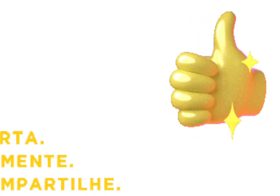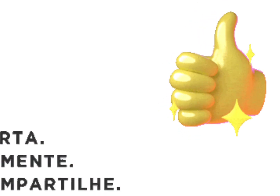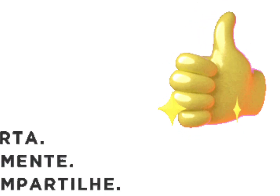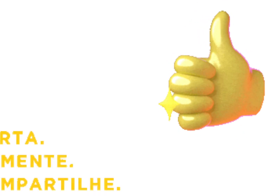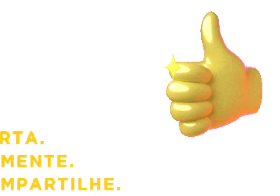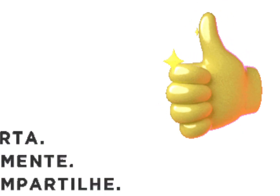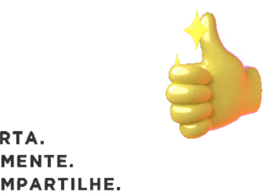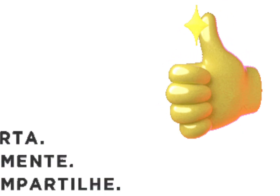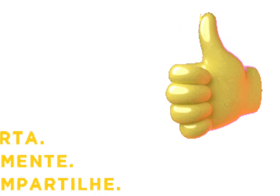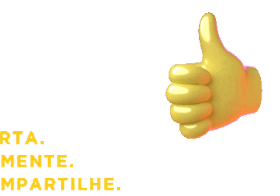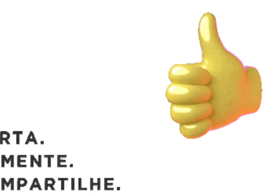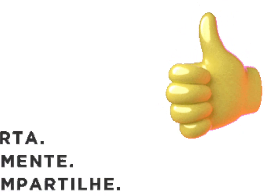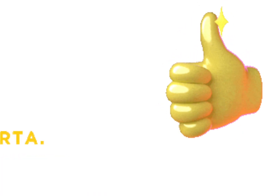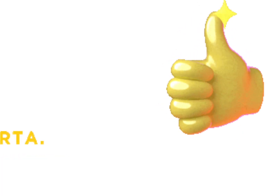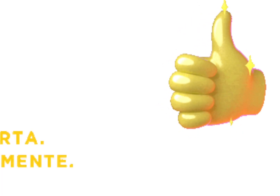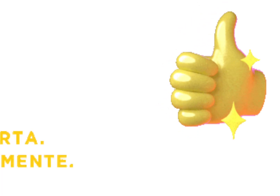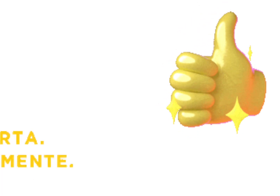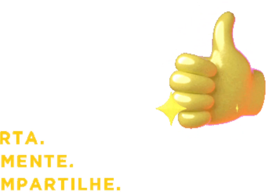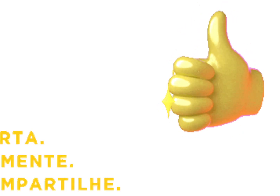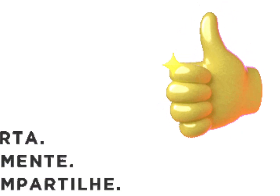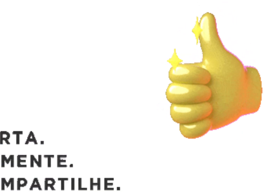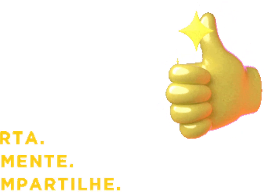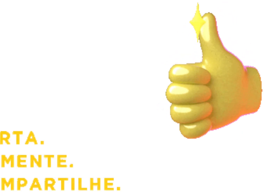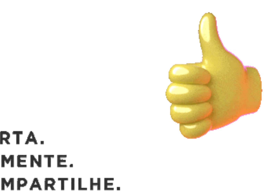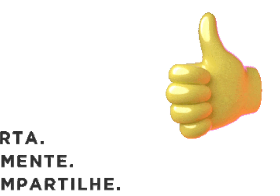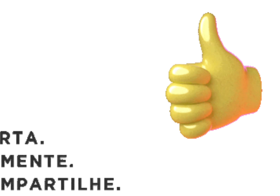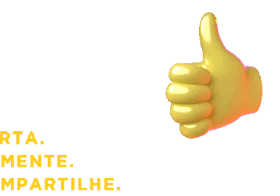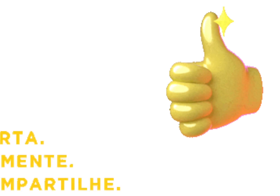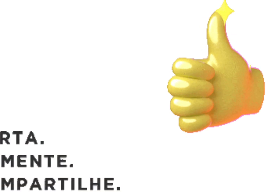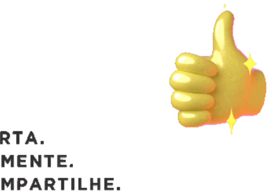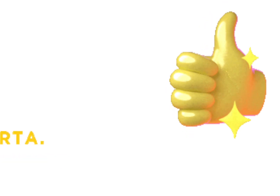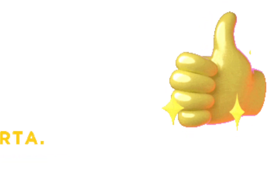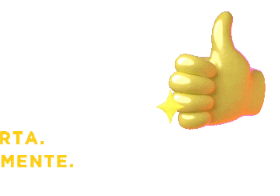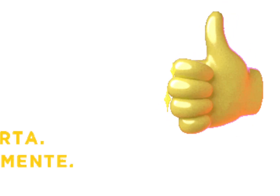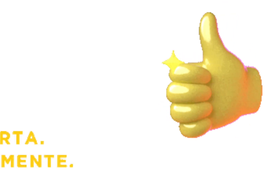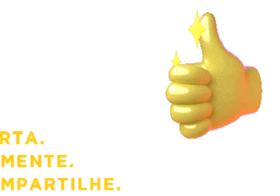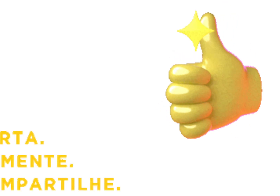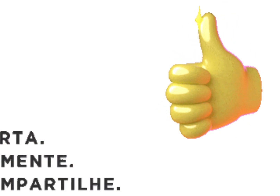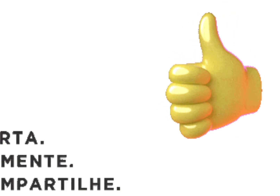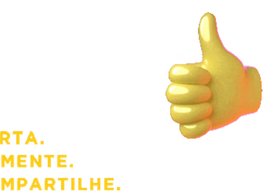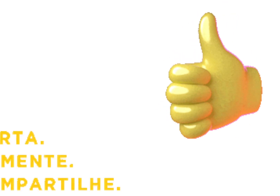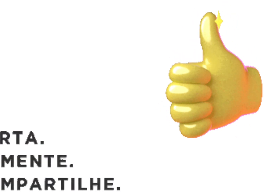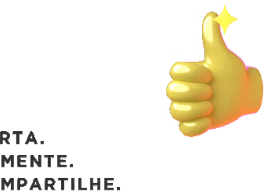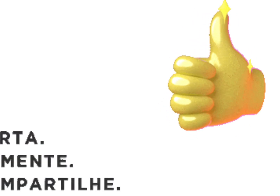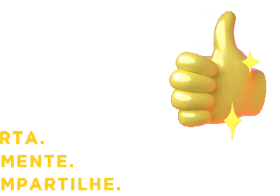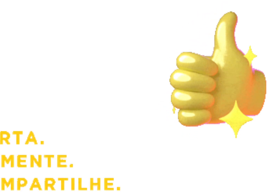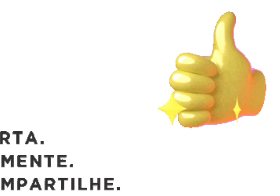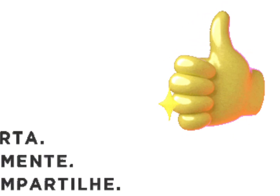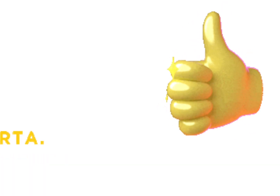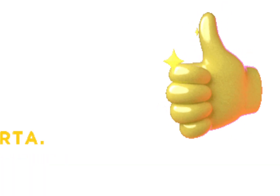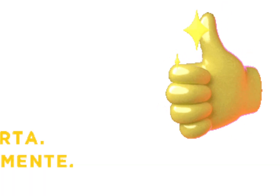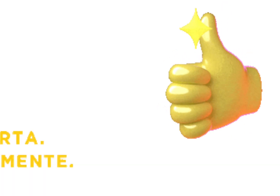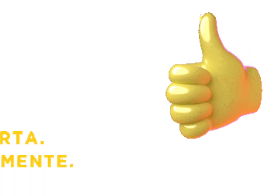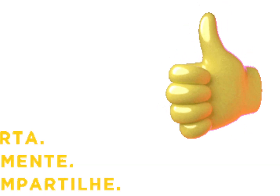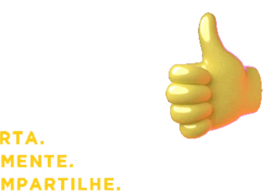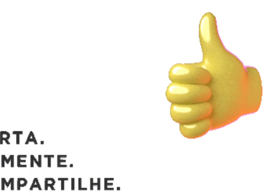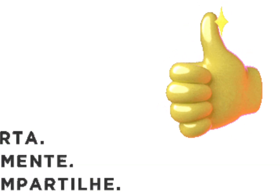você aprender Não deixe de deixar o seu comentário, compartilhar e deixar o seu like É muito importante para o